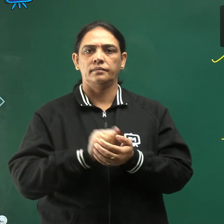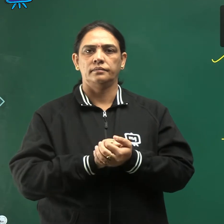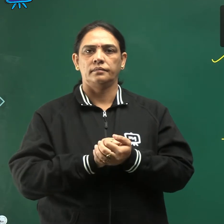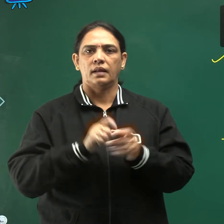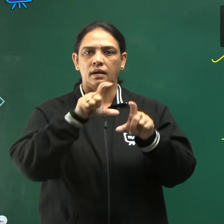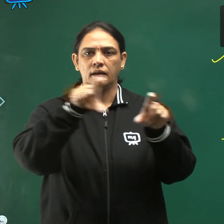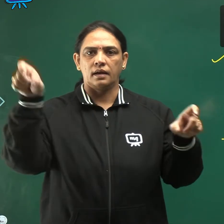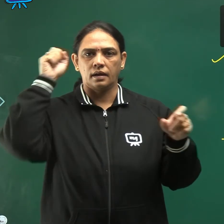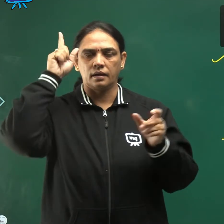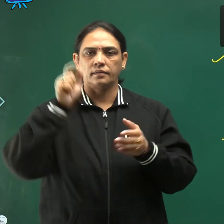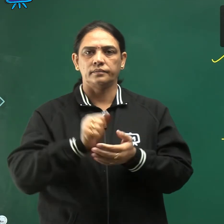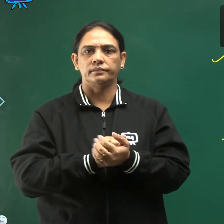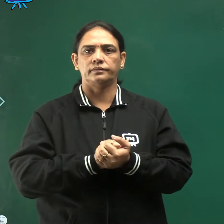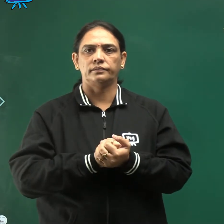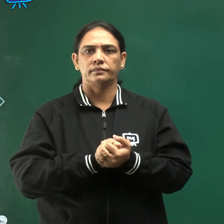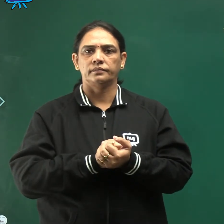समझ आ गया?